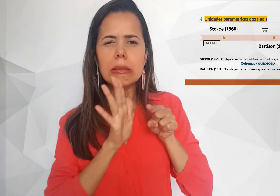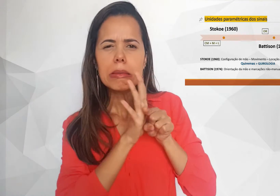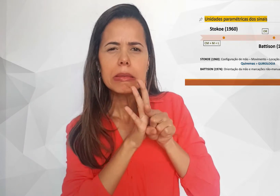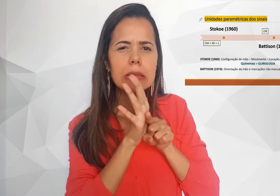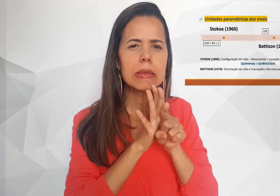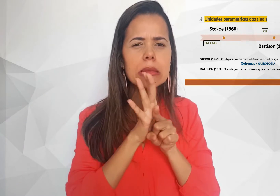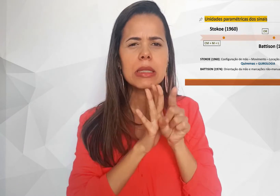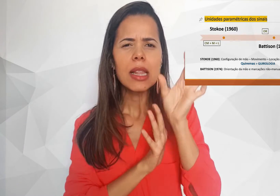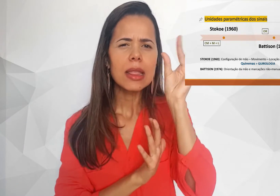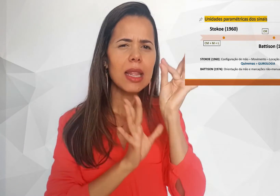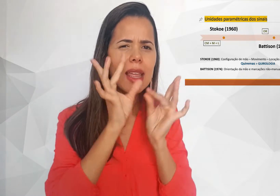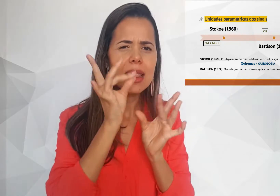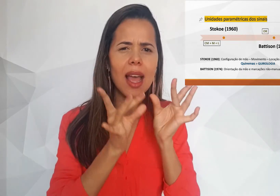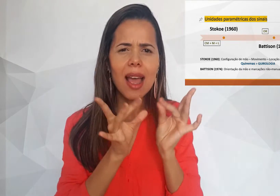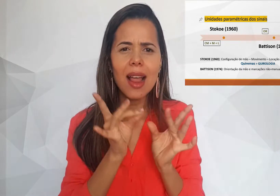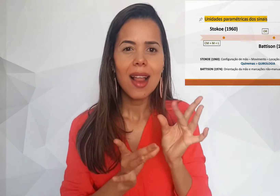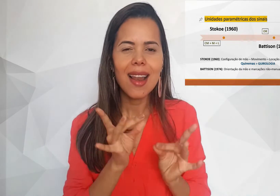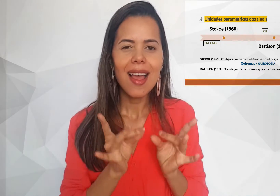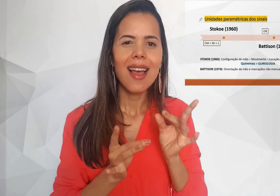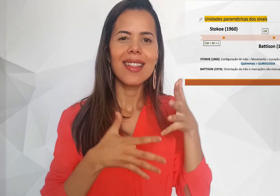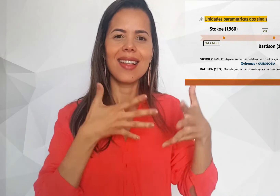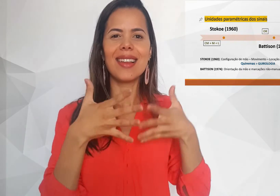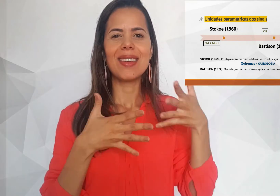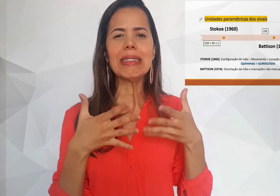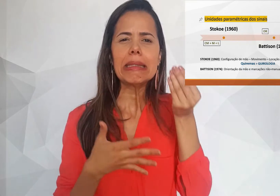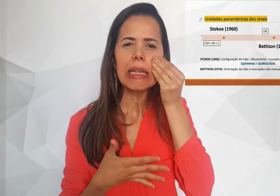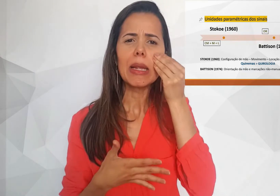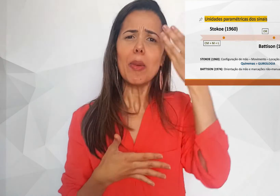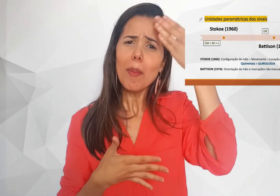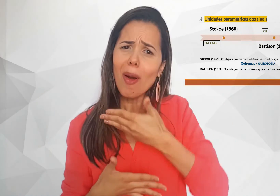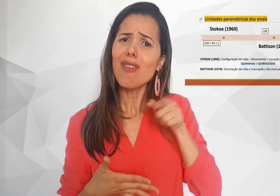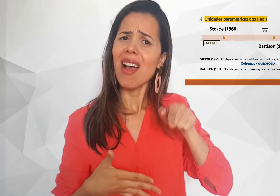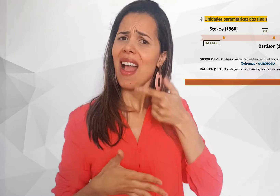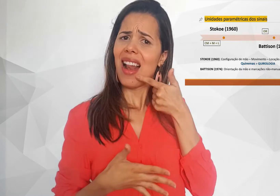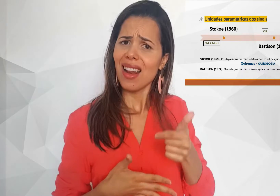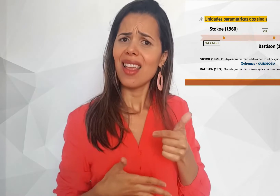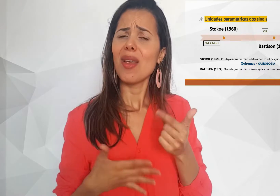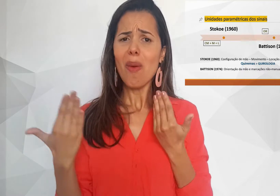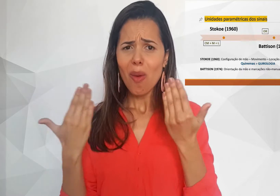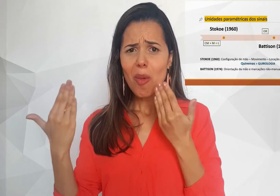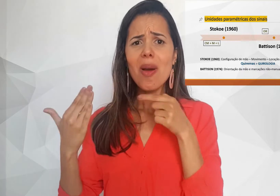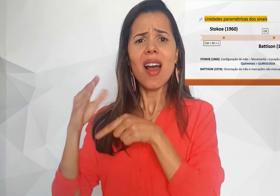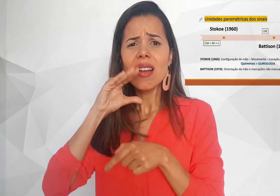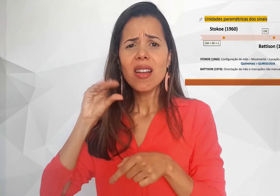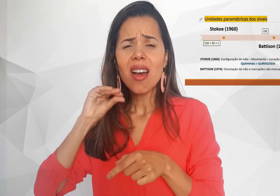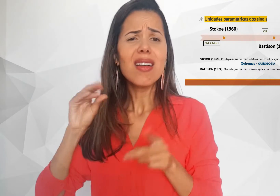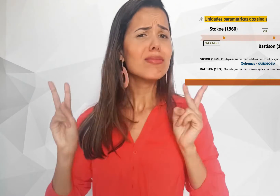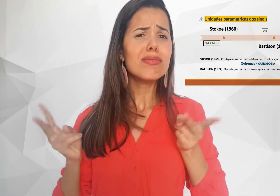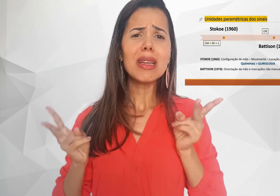essa observação mais detalhada das línguas de sinais, tentando identificar, então, o